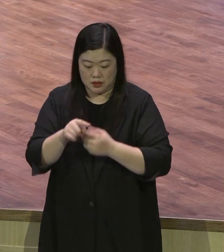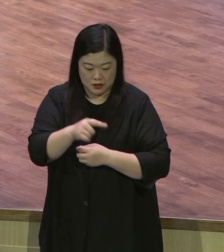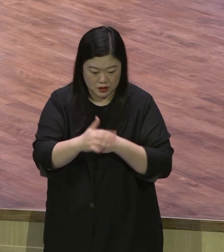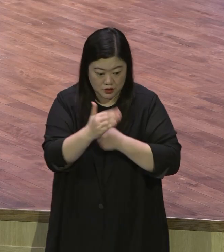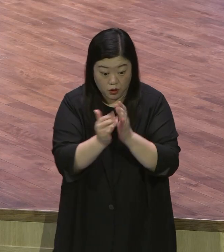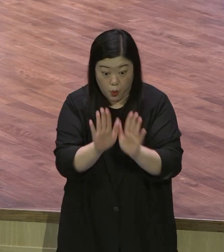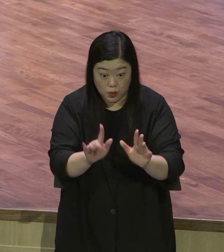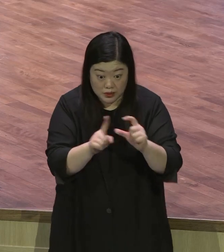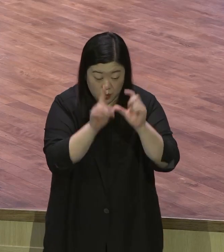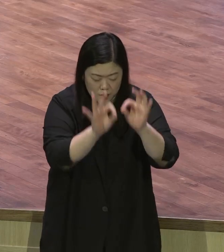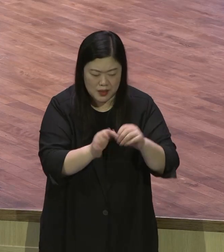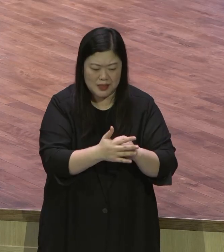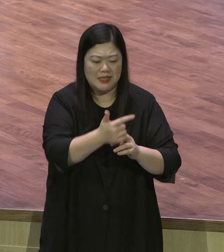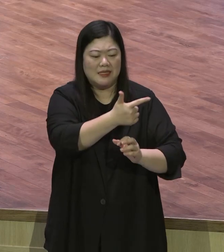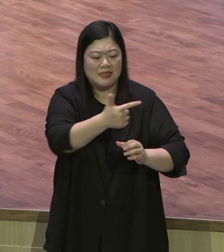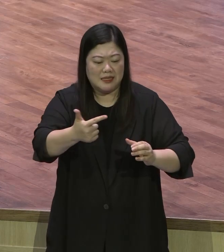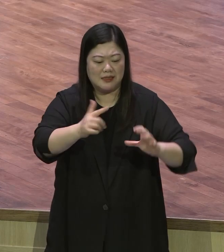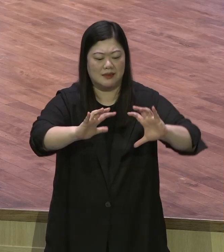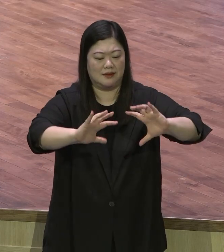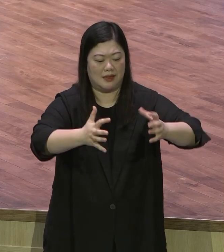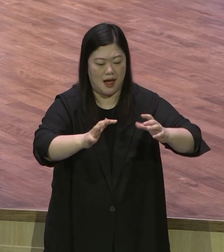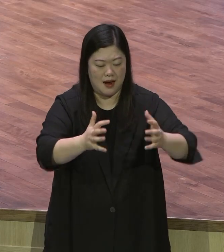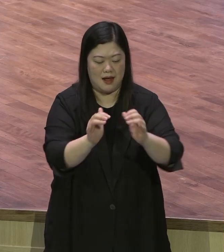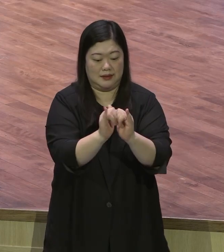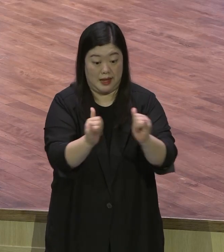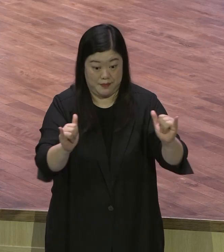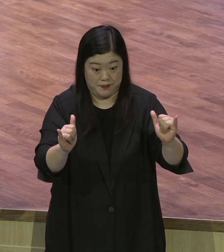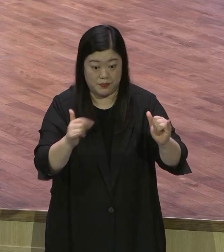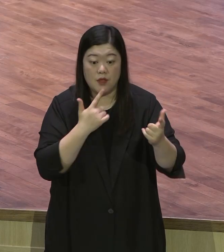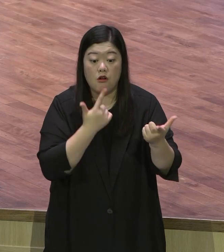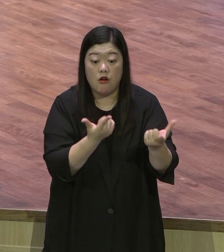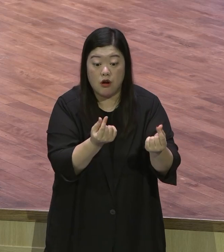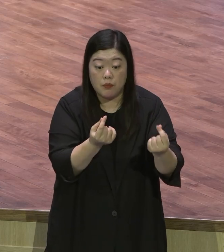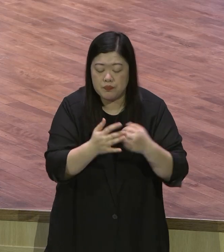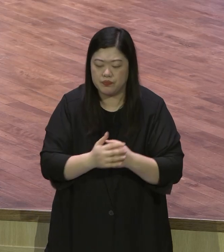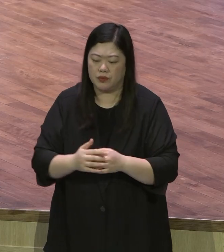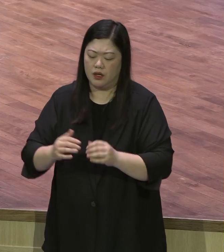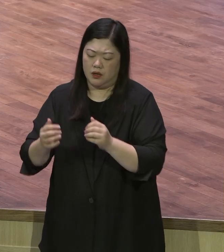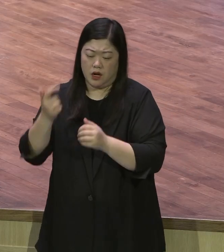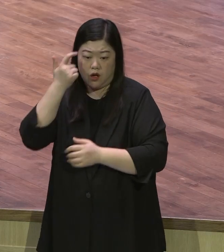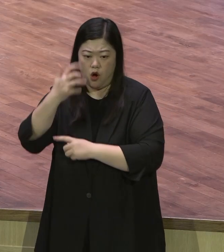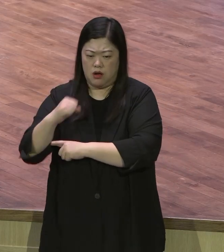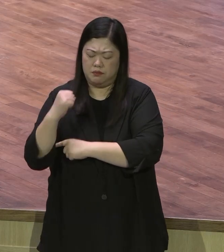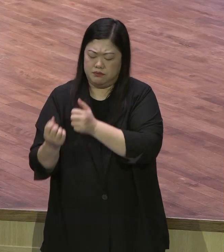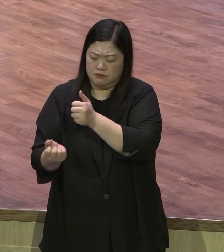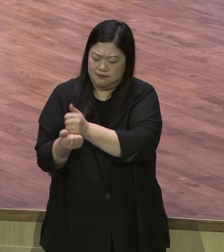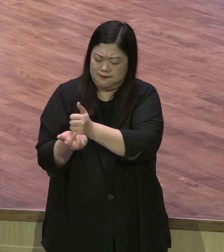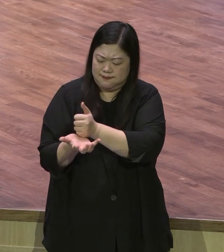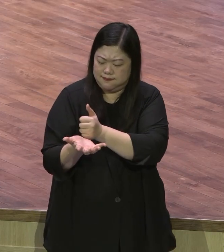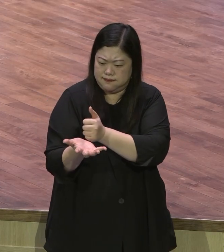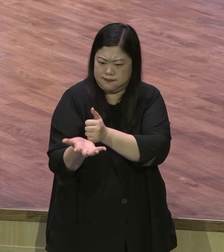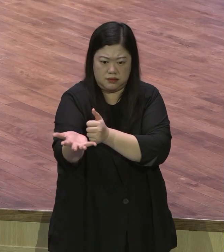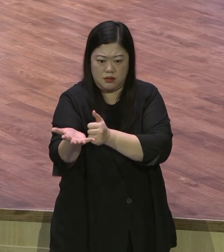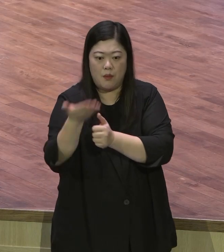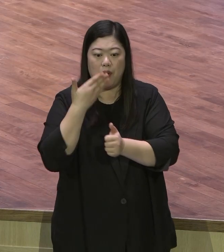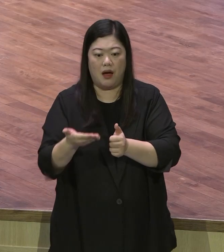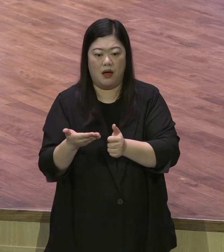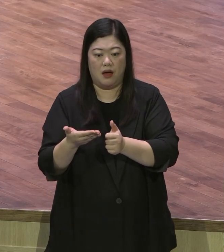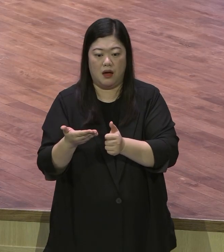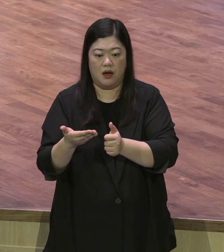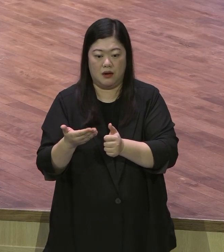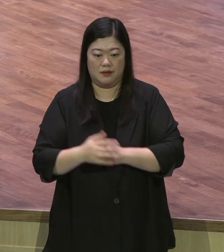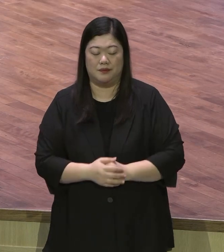말해서 영적 큰 영향력을 입히는 서밋으로 그렇게 여러분이 이제 서게